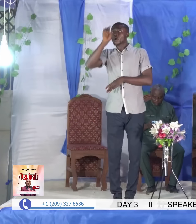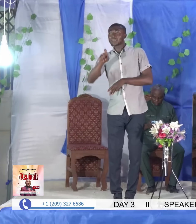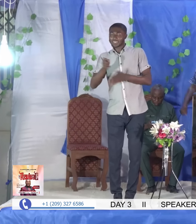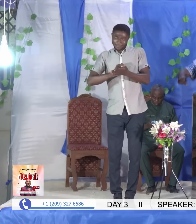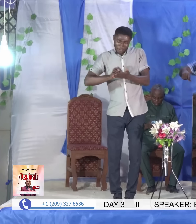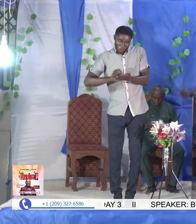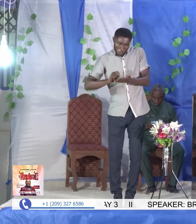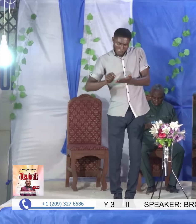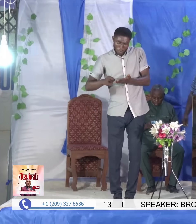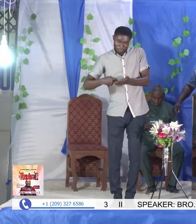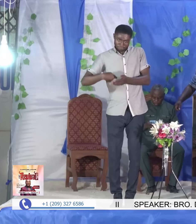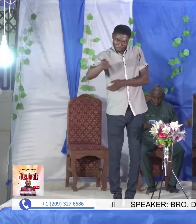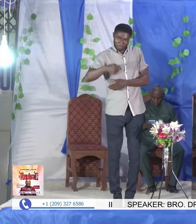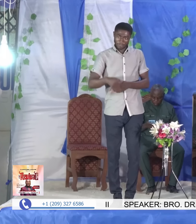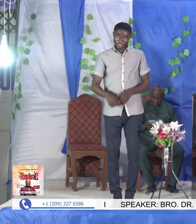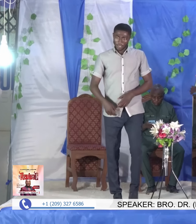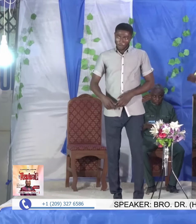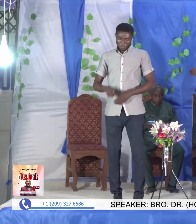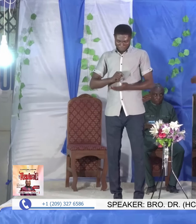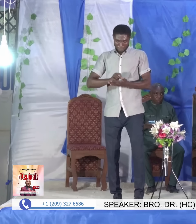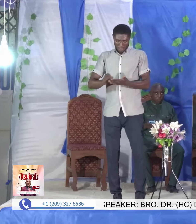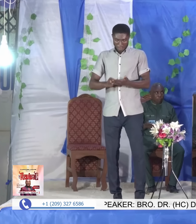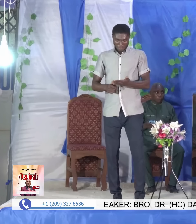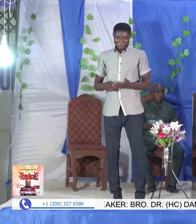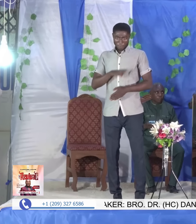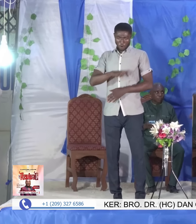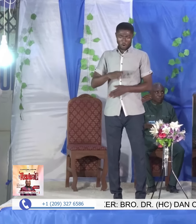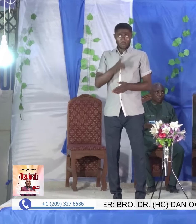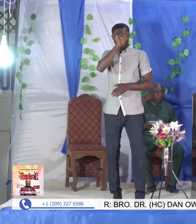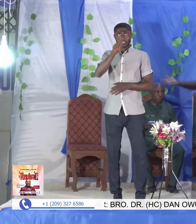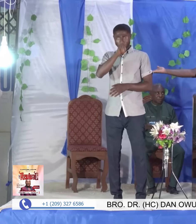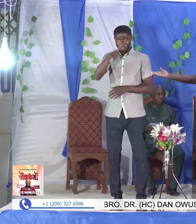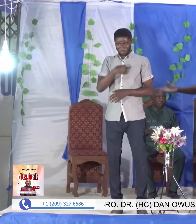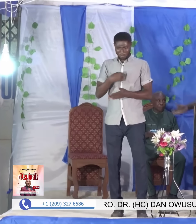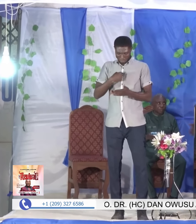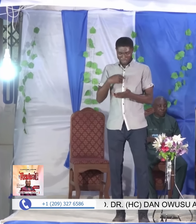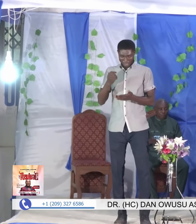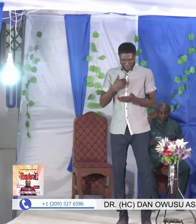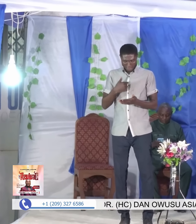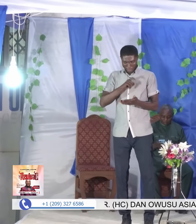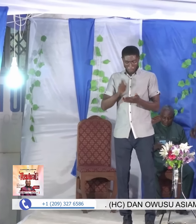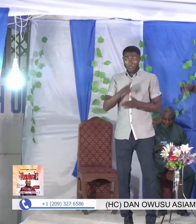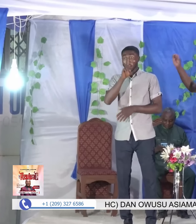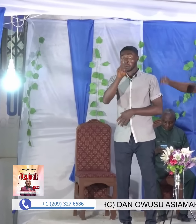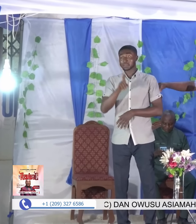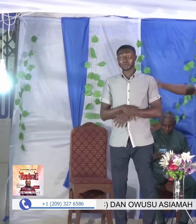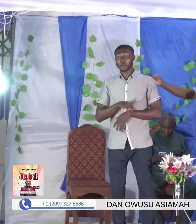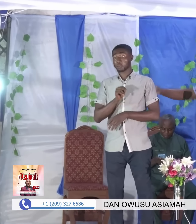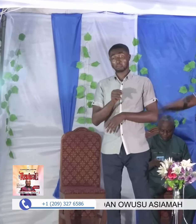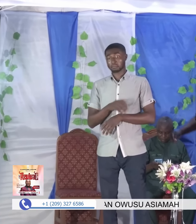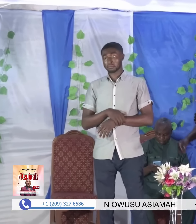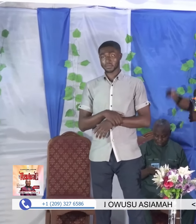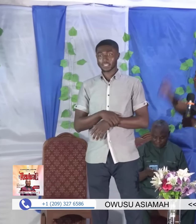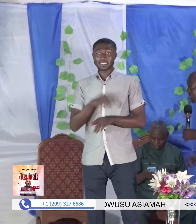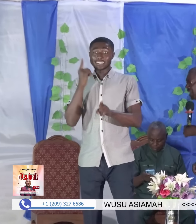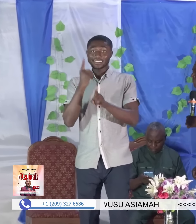gupe paso ni wadi ni nabe nkwe siye ni mu wadi we yet siye chile ulemisa question yama edi a question na ho sile nyanko